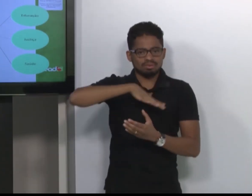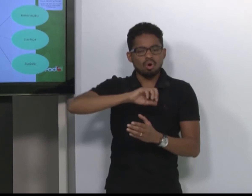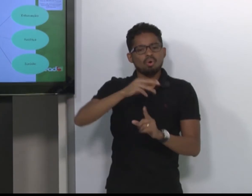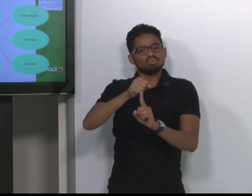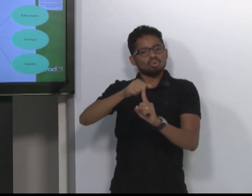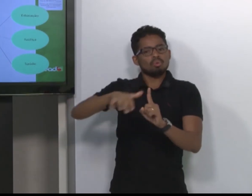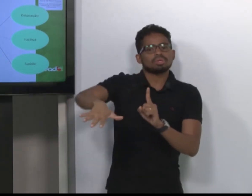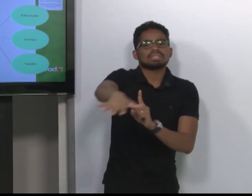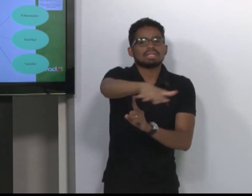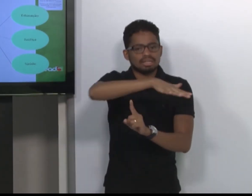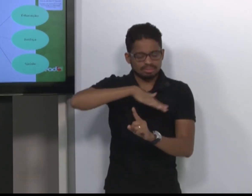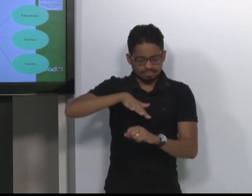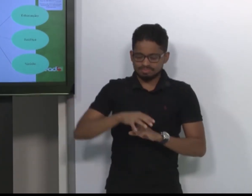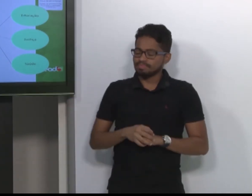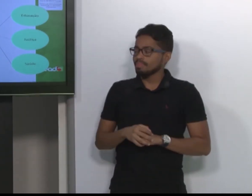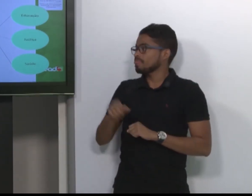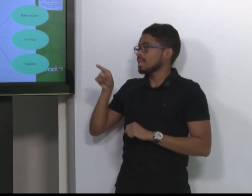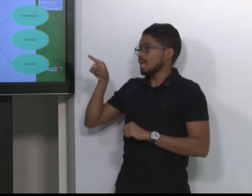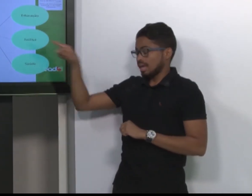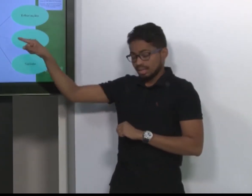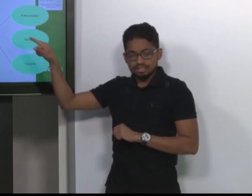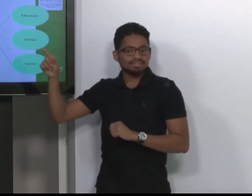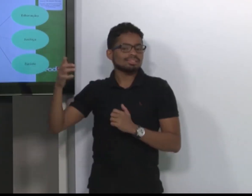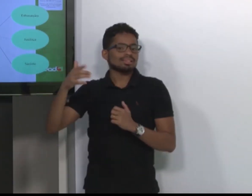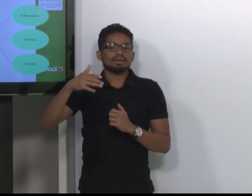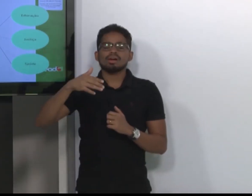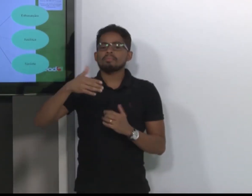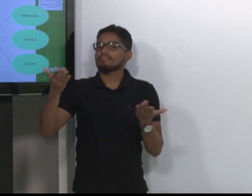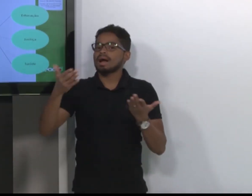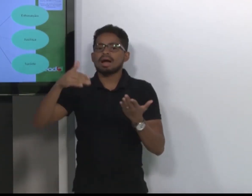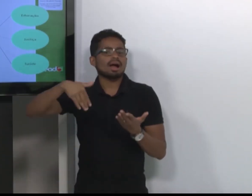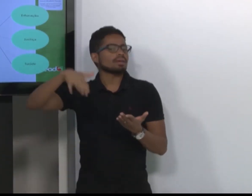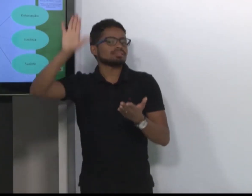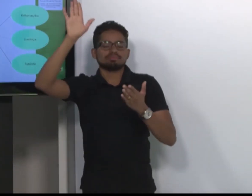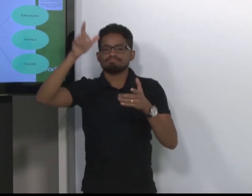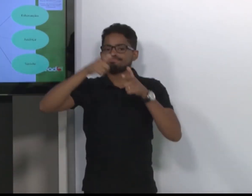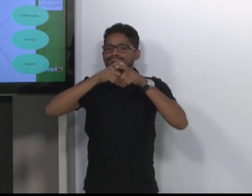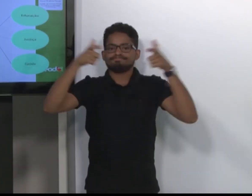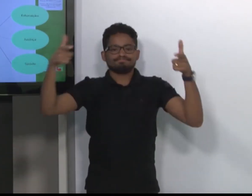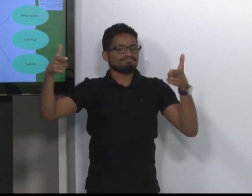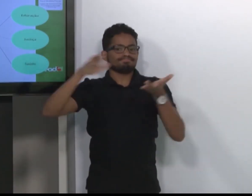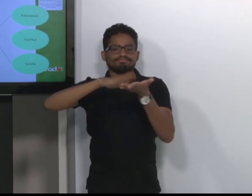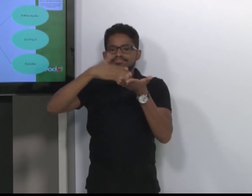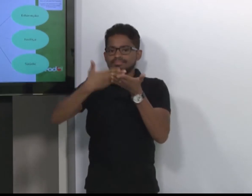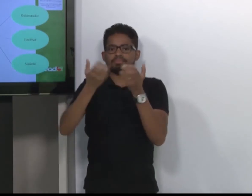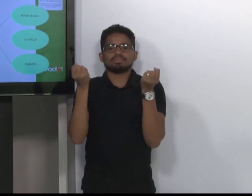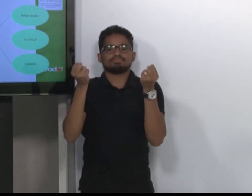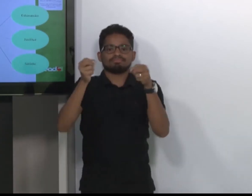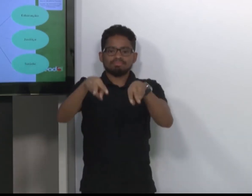E o que é esse contexto comunitário? O que significa? Bom, vejam.